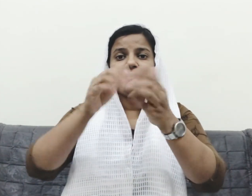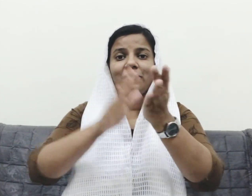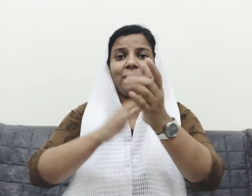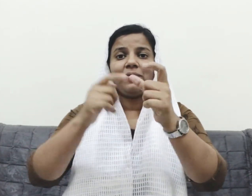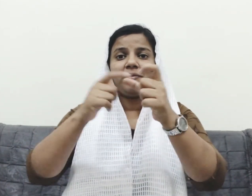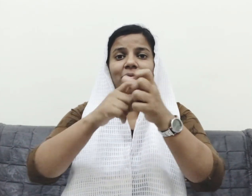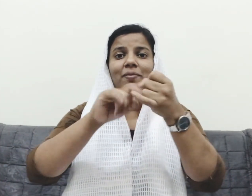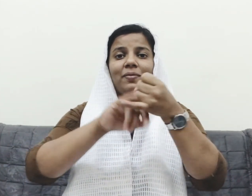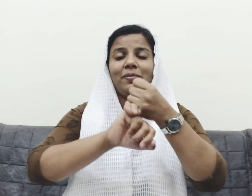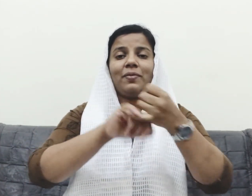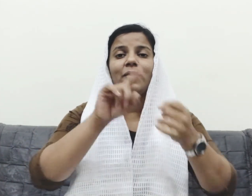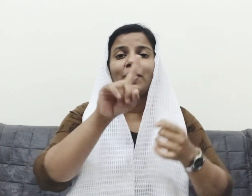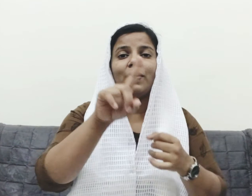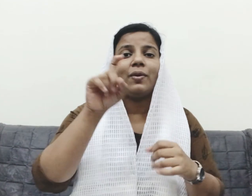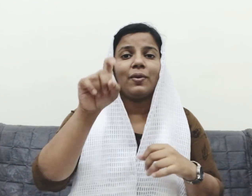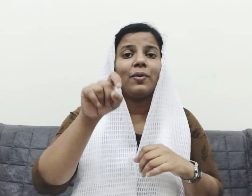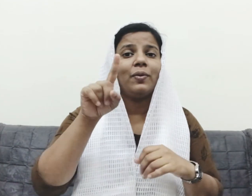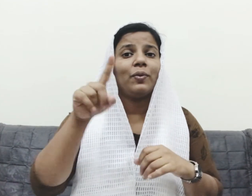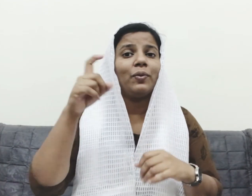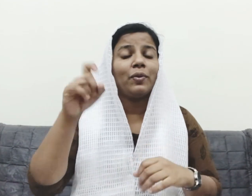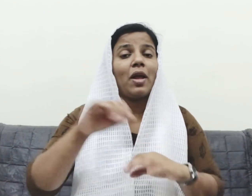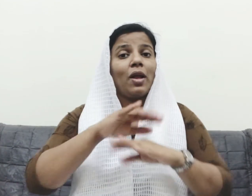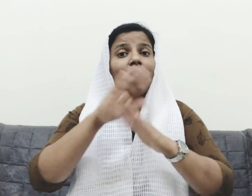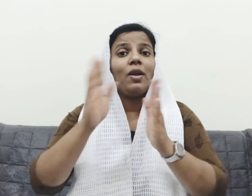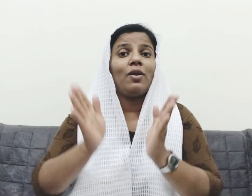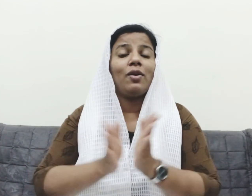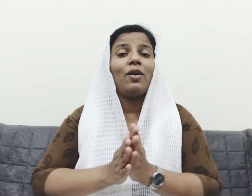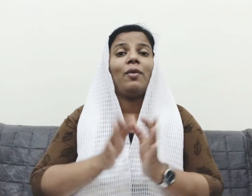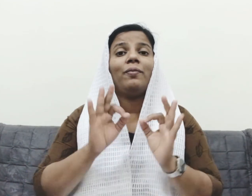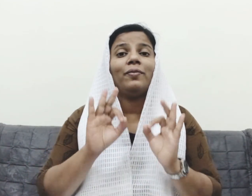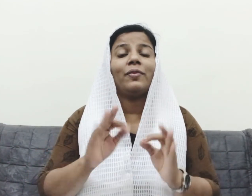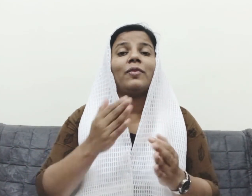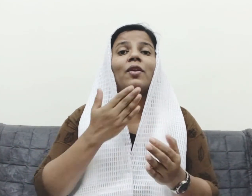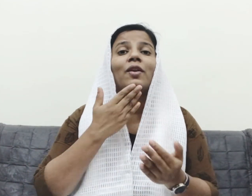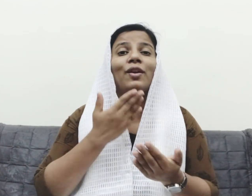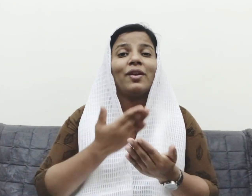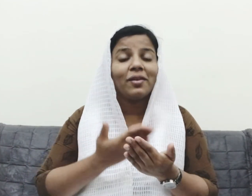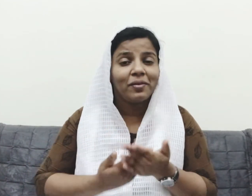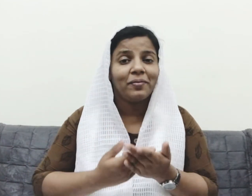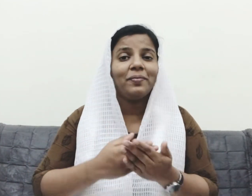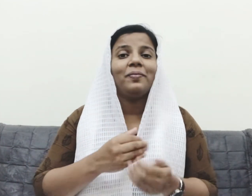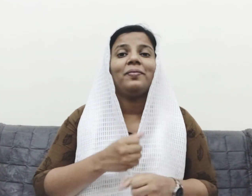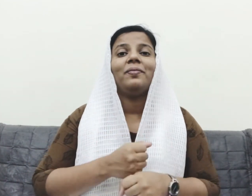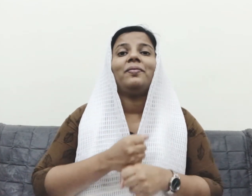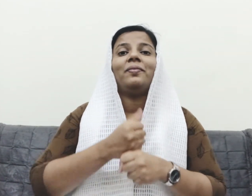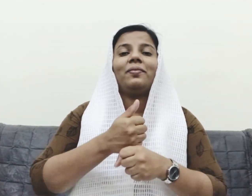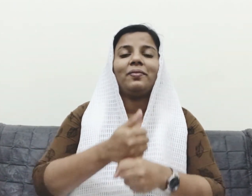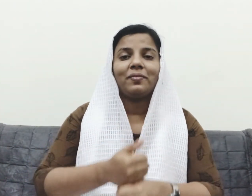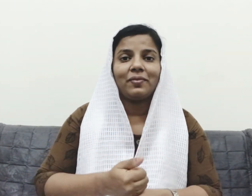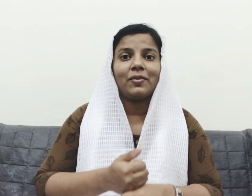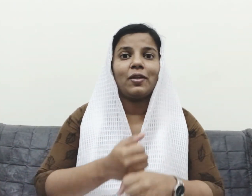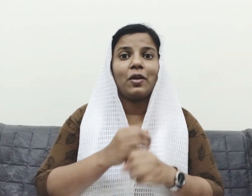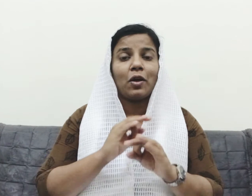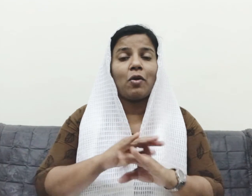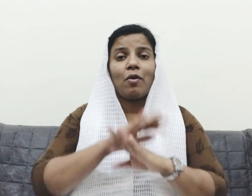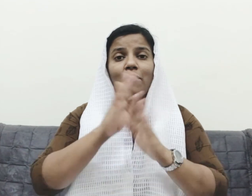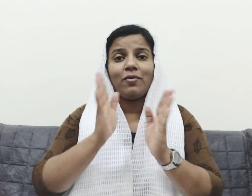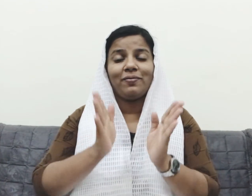വാക്യമുണ്ട്, 1:17, എല്ലാ നല്ല ദാനവും, അപ്പം നല്ലതേ ഉള്ളൂ അവിടെ, എല്ലാ നല്ല ദാനവും തികഞ്ഞ